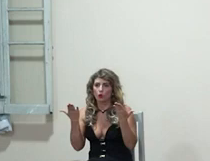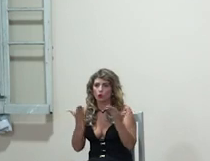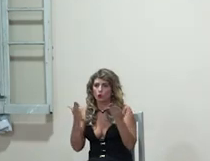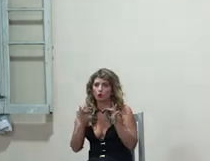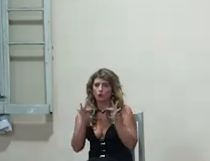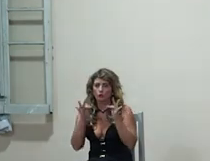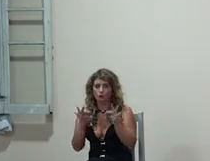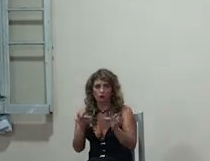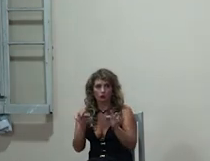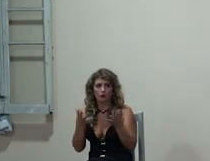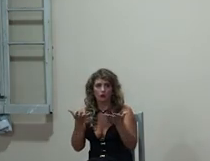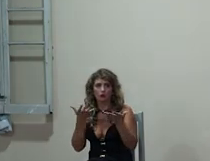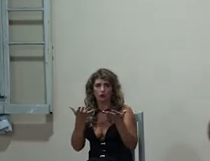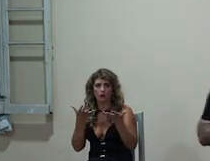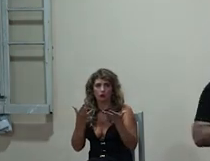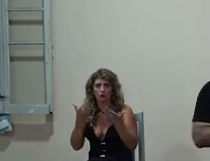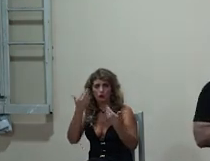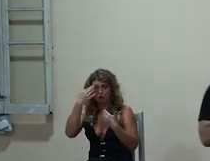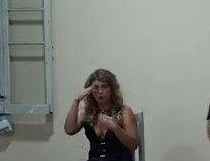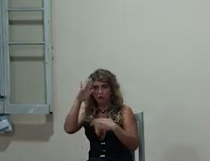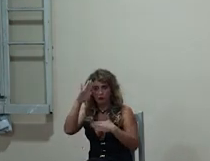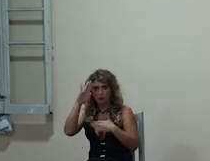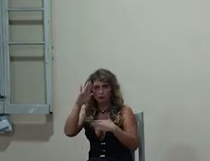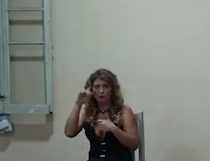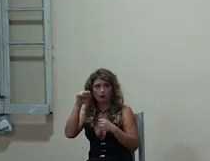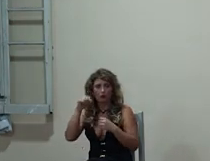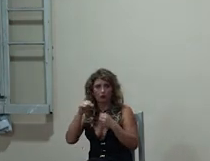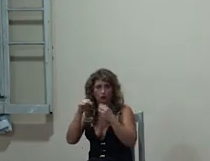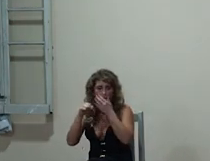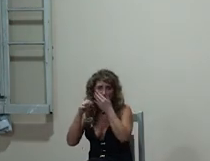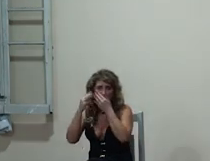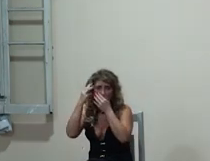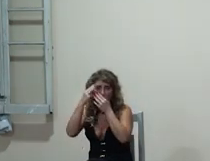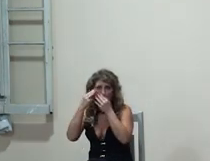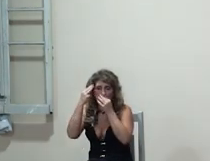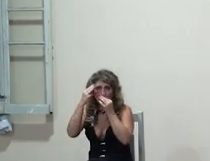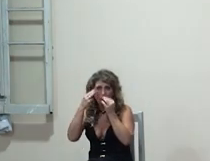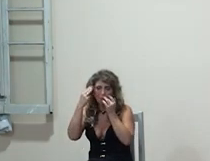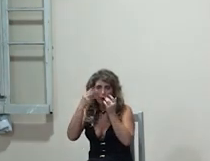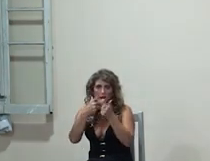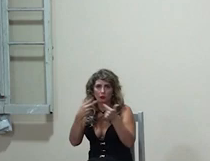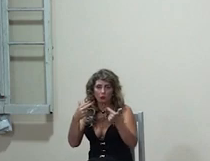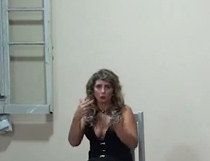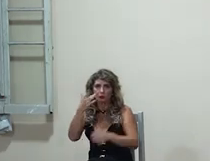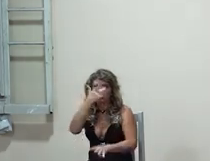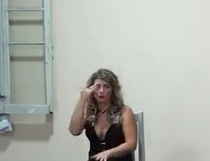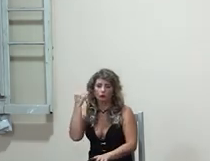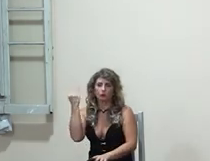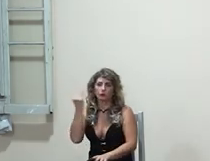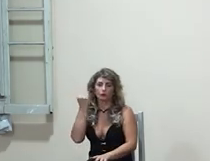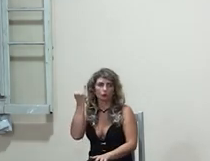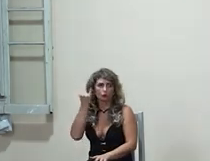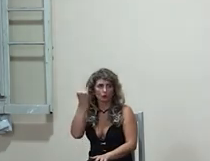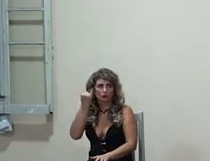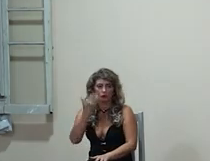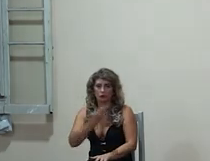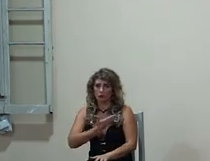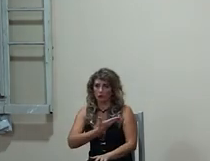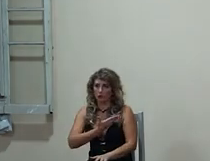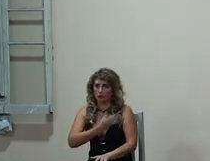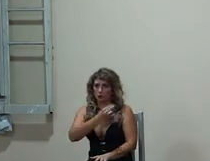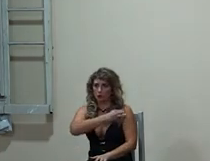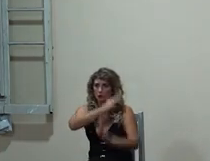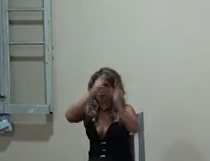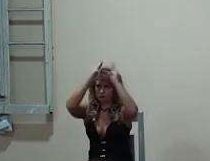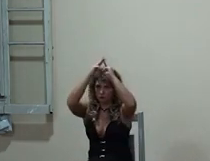fechando, eu quero reverenciar aqui a memória de algumas pessoas importantes. Meu amigo Dom